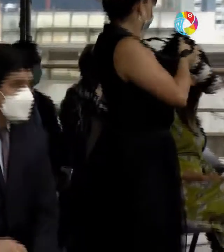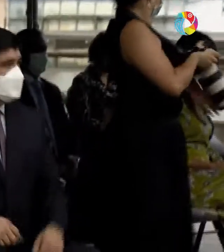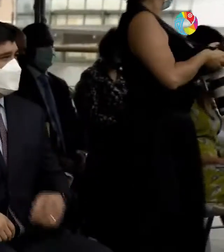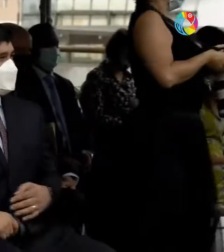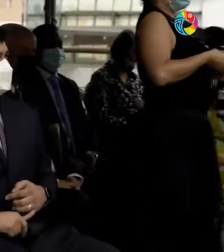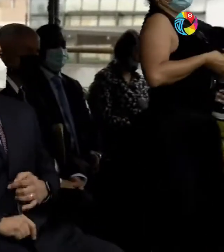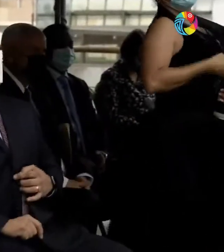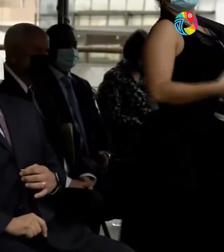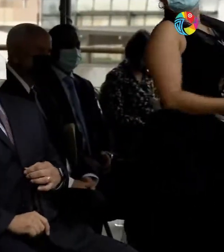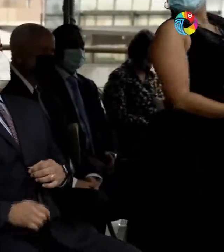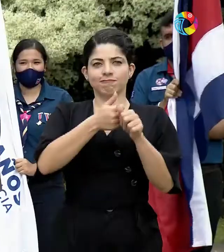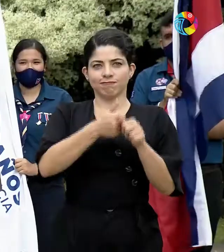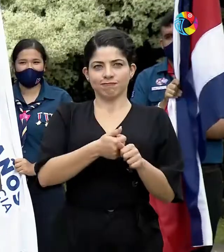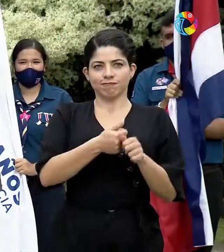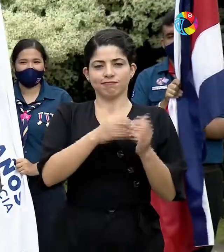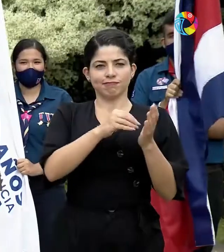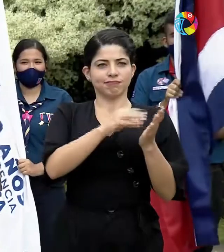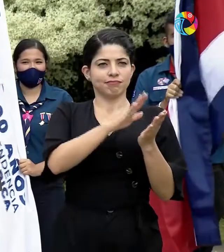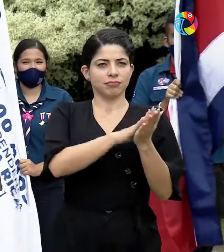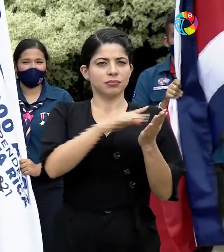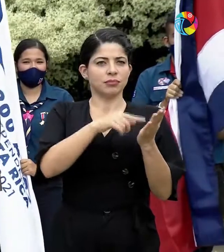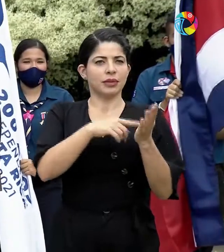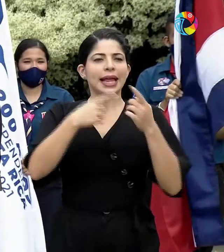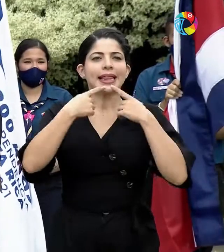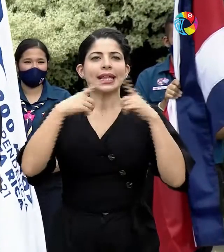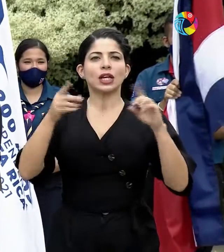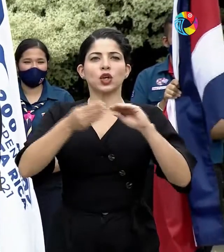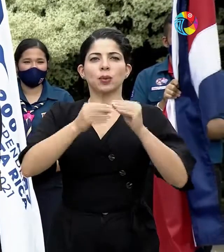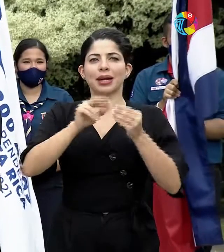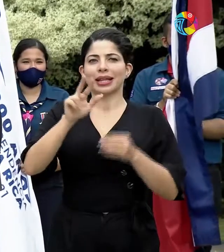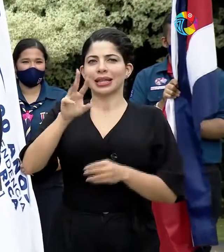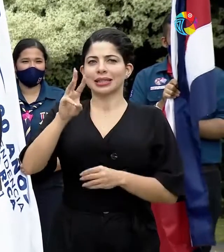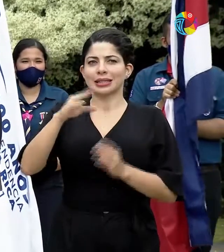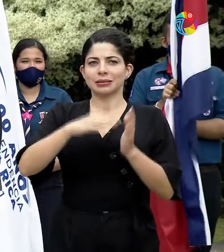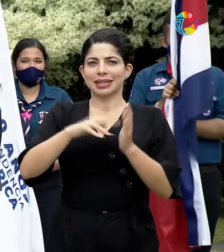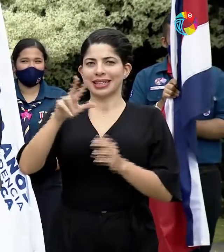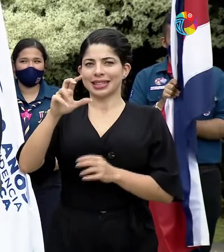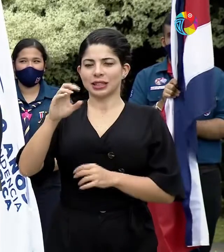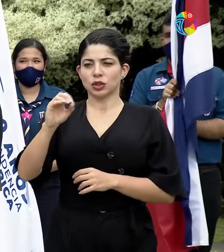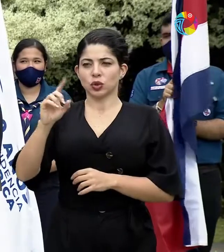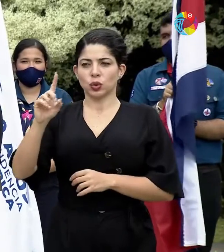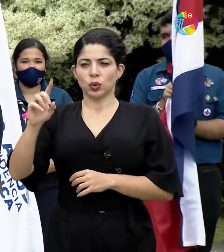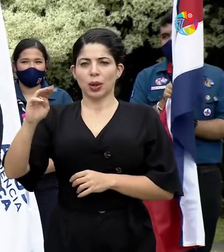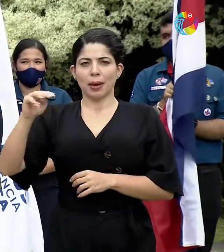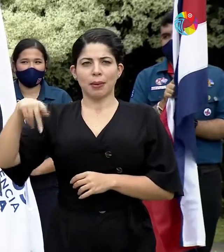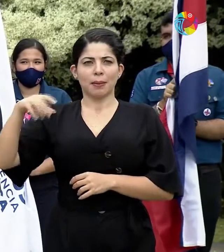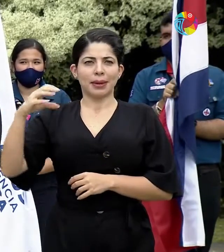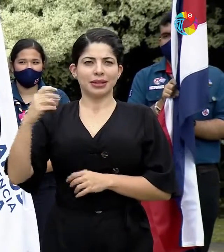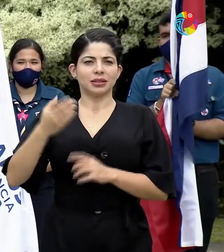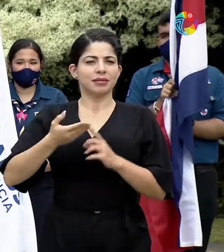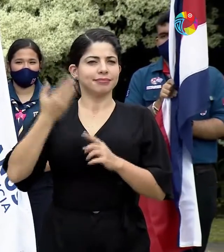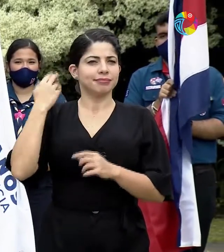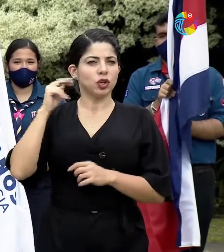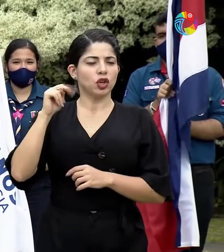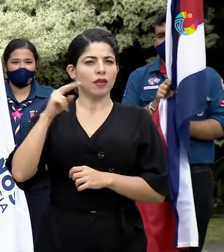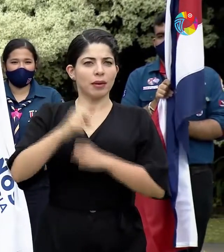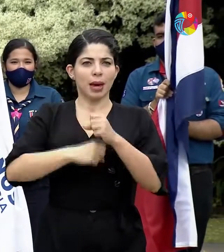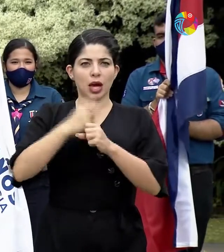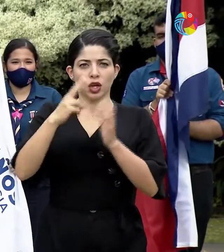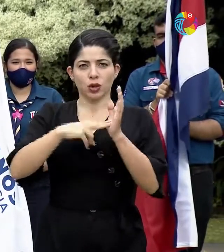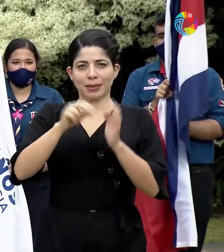Seguidamente y en cumplimiento de lo estipulado en el decreto 36.301 MPC de noviembre del 2010,